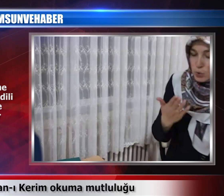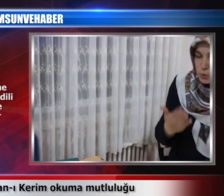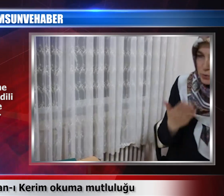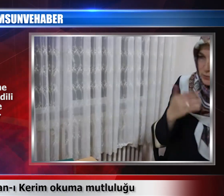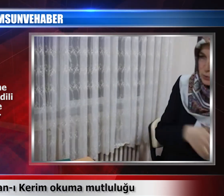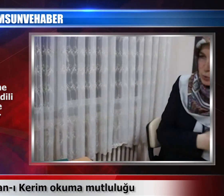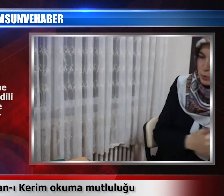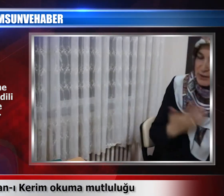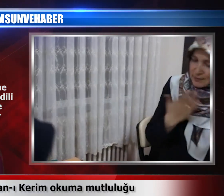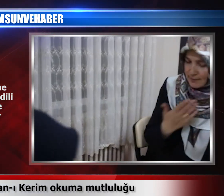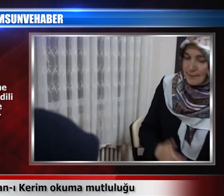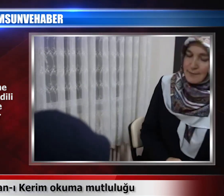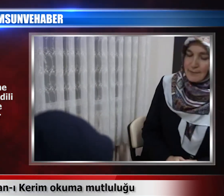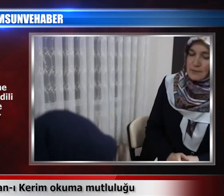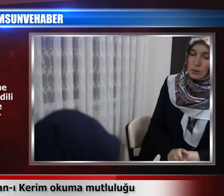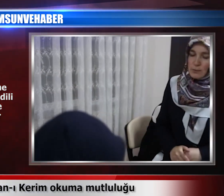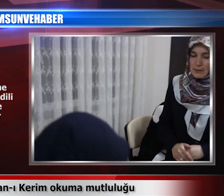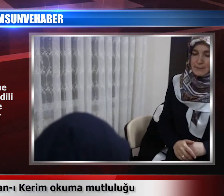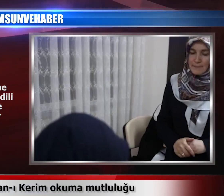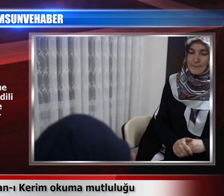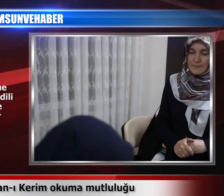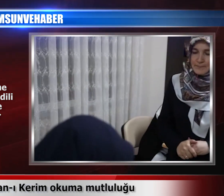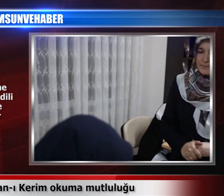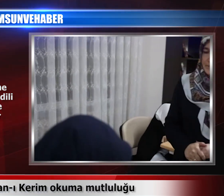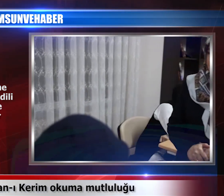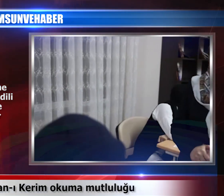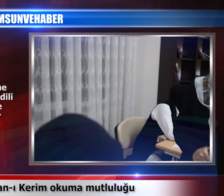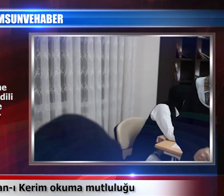Normal oku. Tamam. Normal.